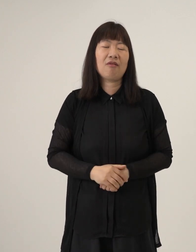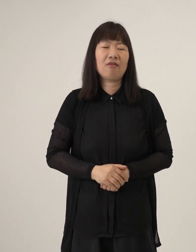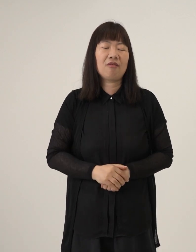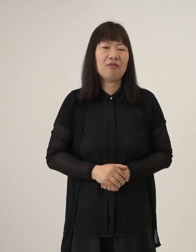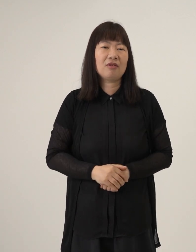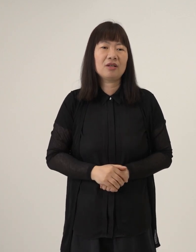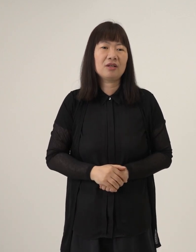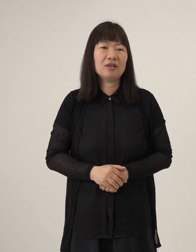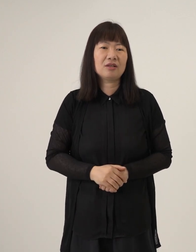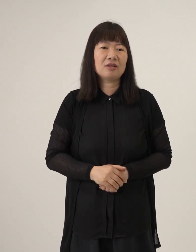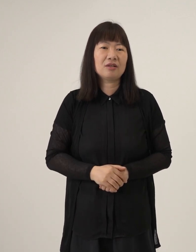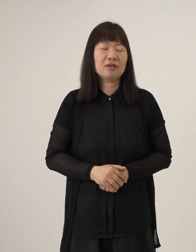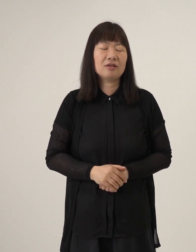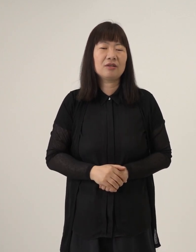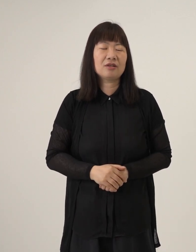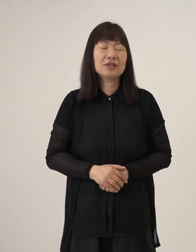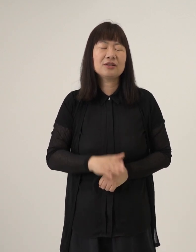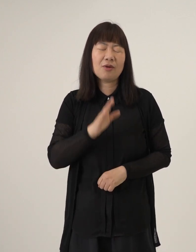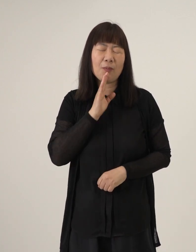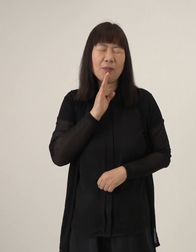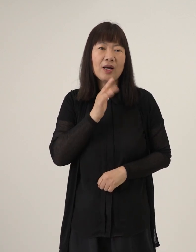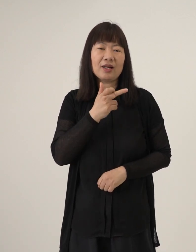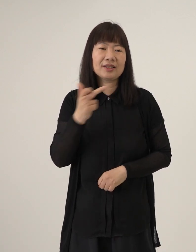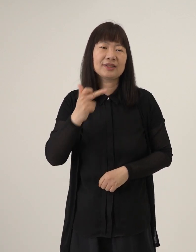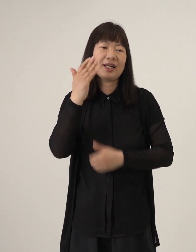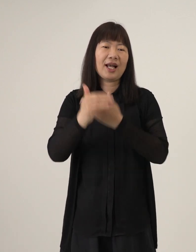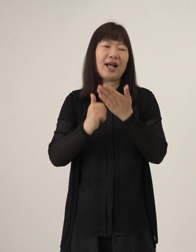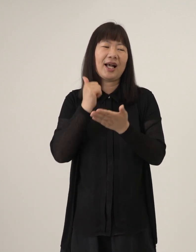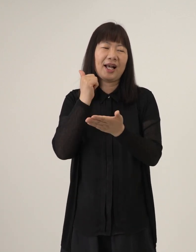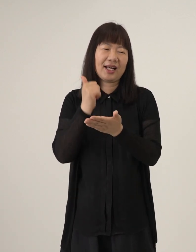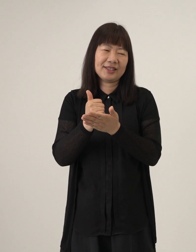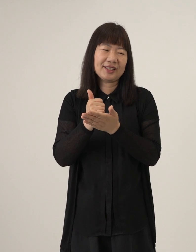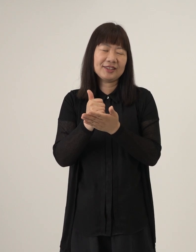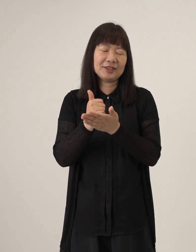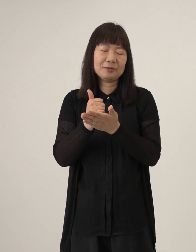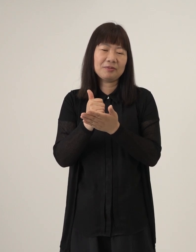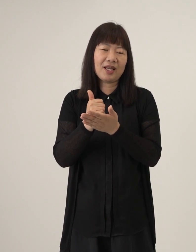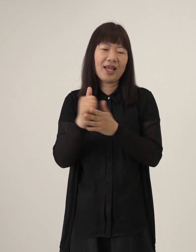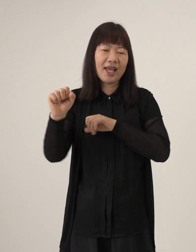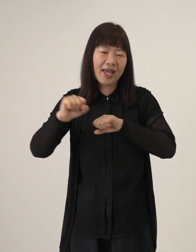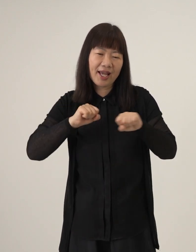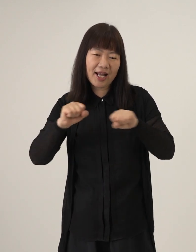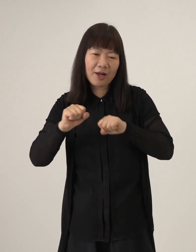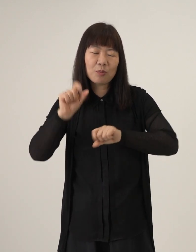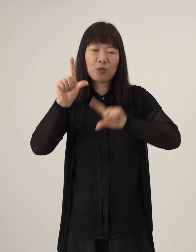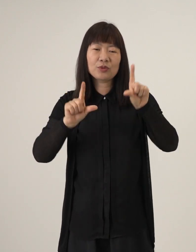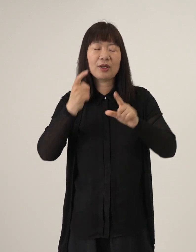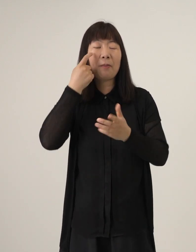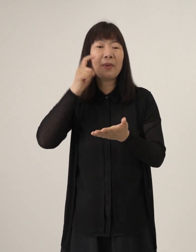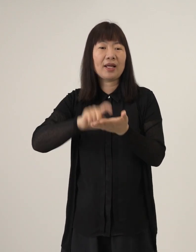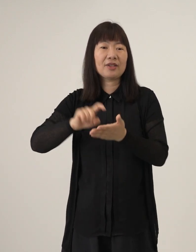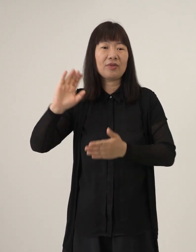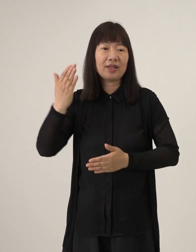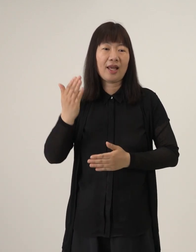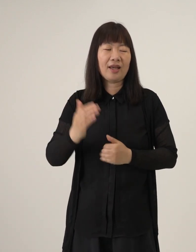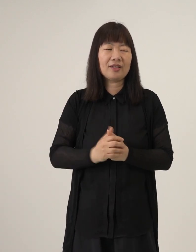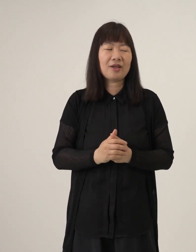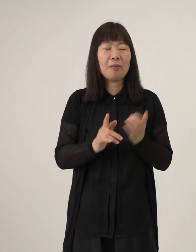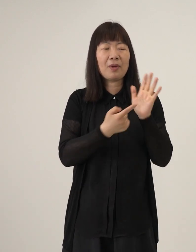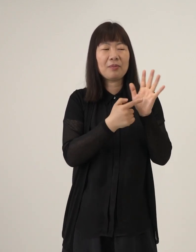너무너무 놀라운 하나님의 경륜을 발견하지 않을 수가 없었어요. 그 전문가들이 이런 얘기를